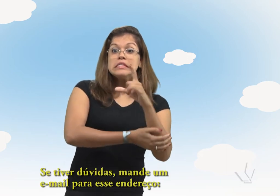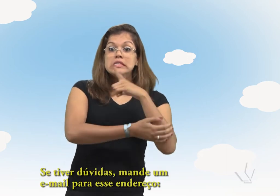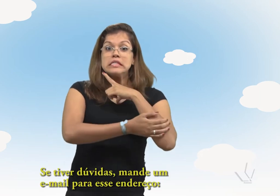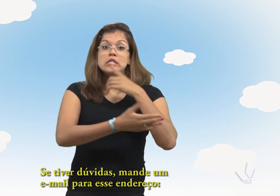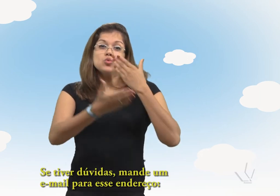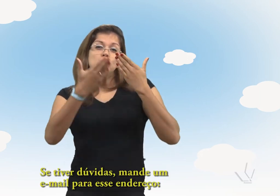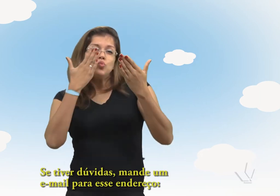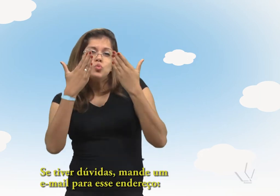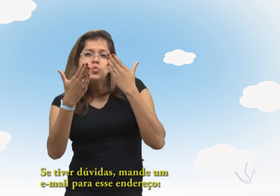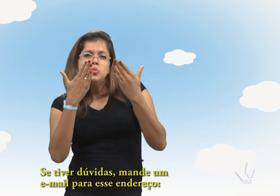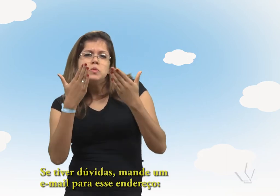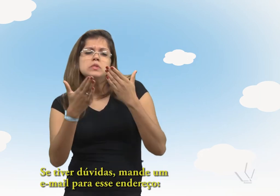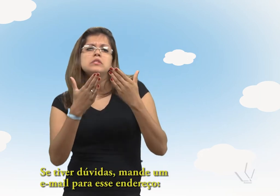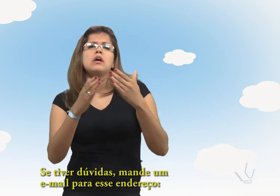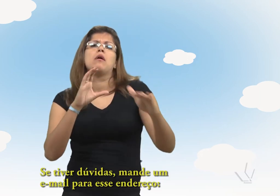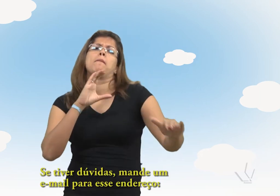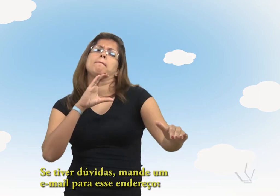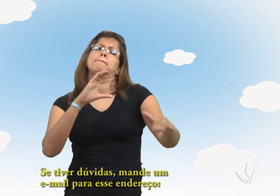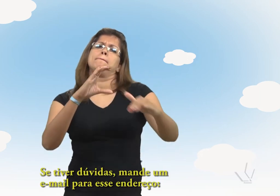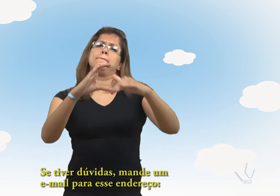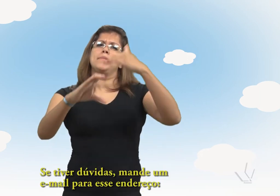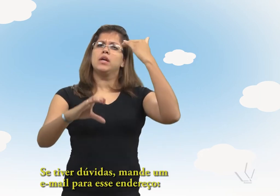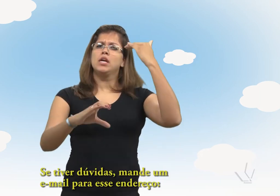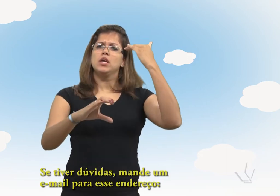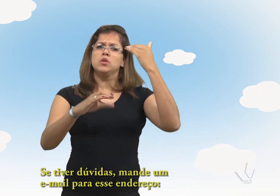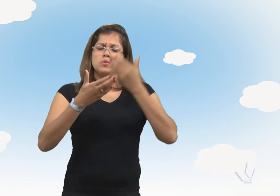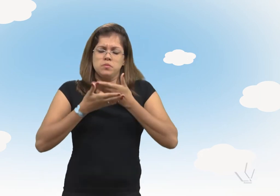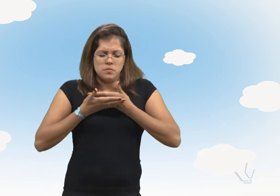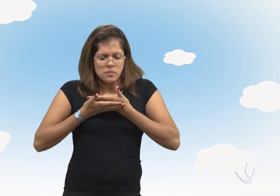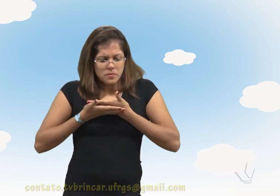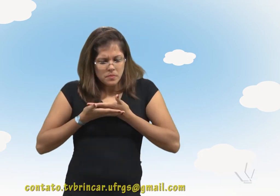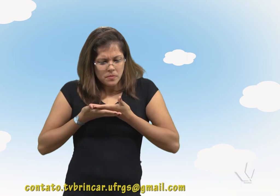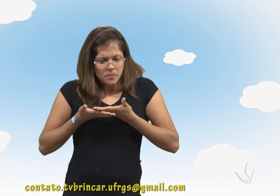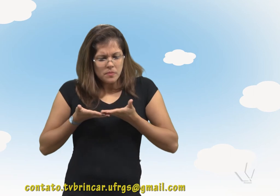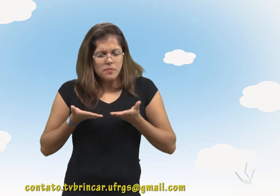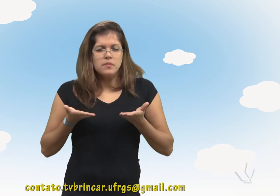Se tiver dúvidas, mande um e-mail para este endereço.